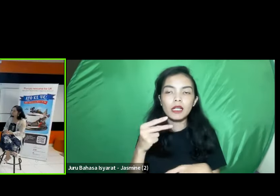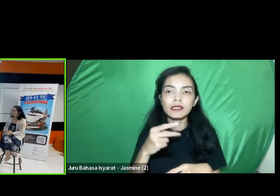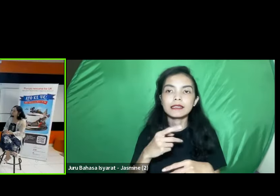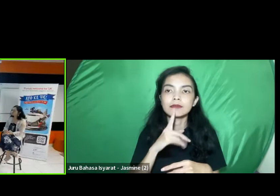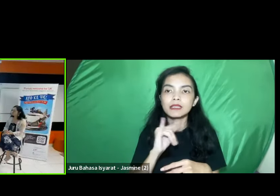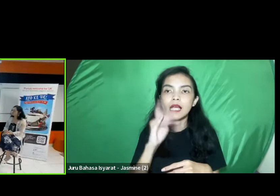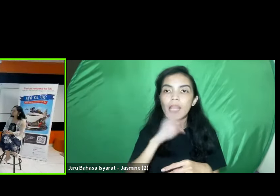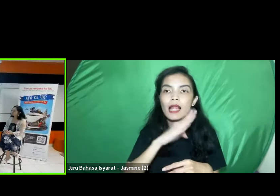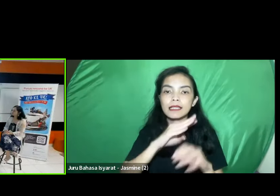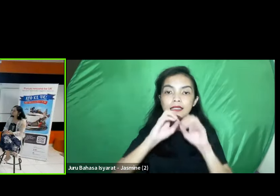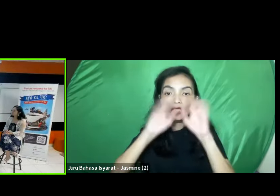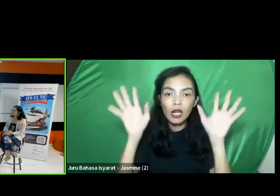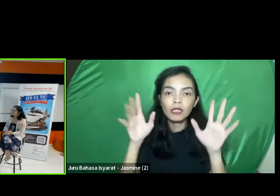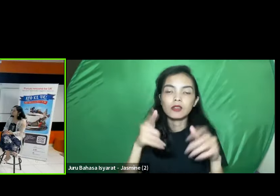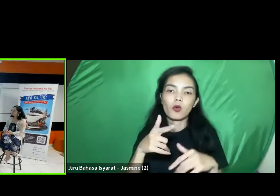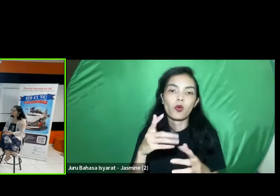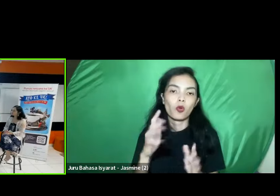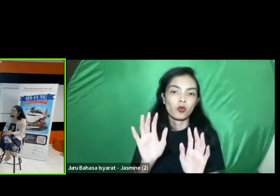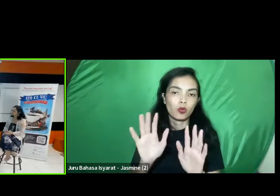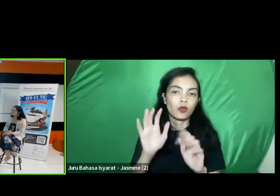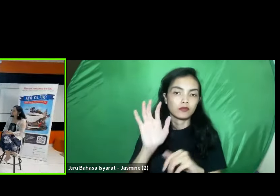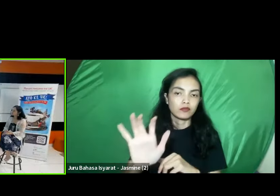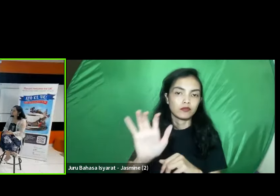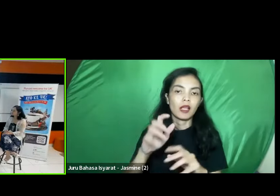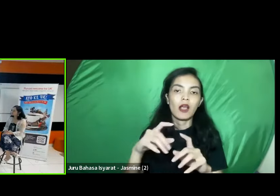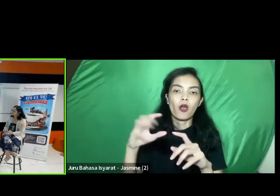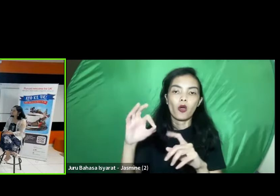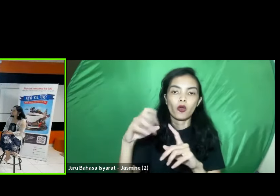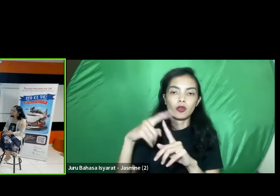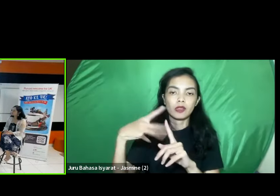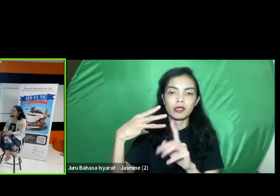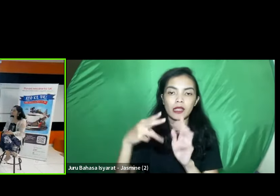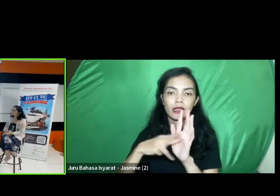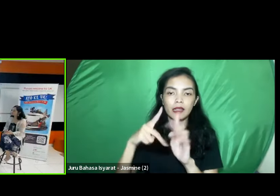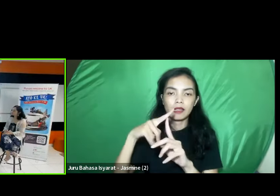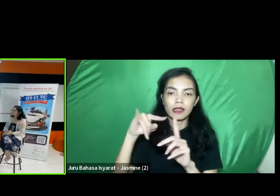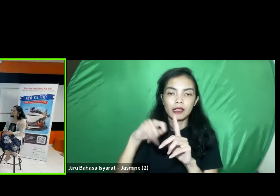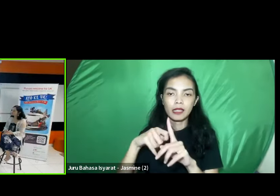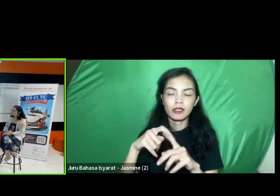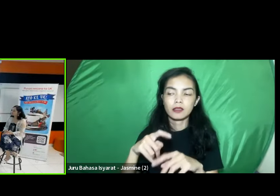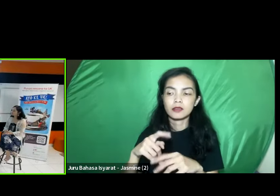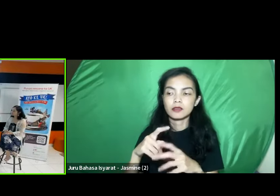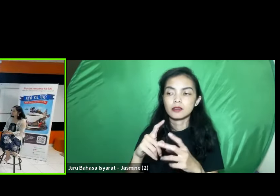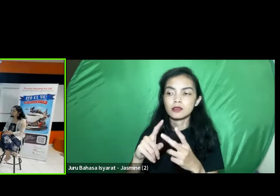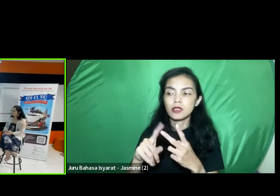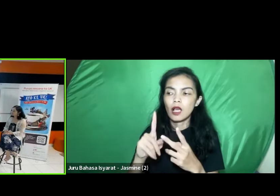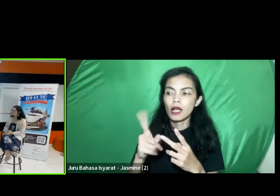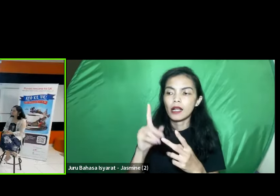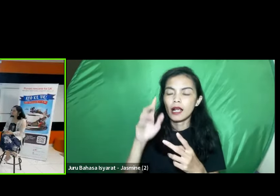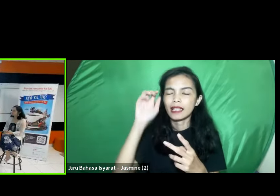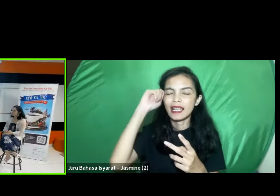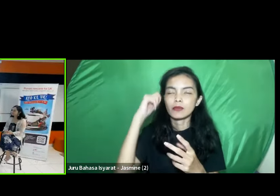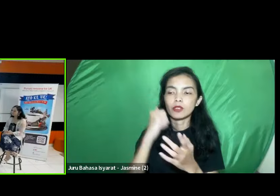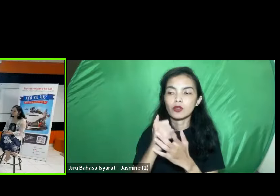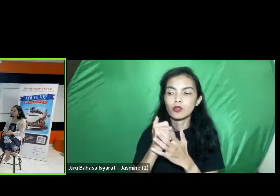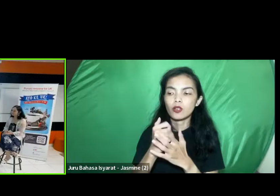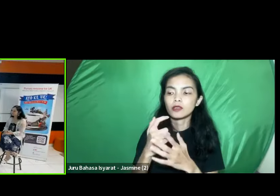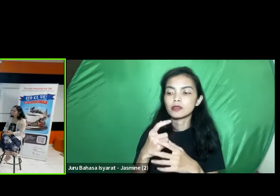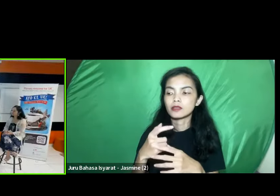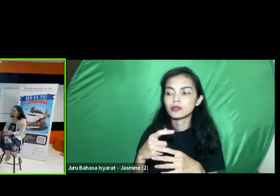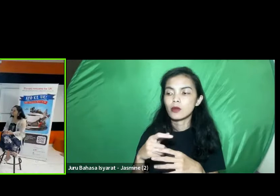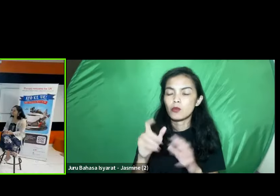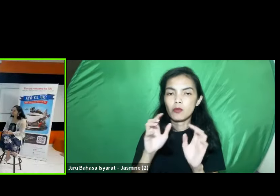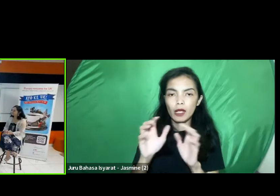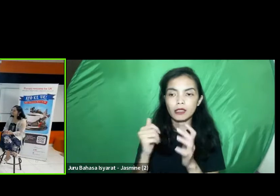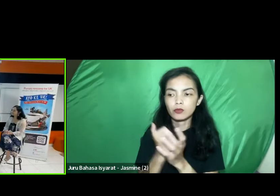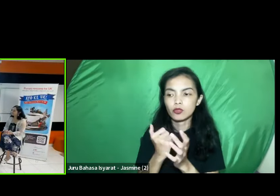yang otentik nah ini nyambung sama Ada enggak sih yang super memorableel lumayan banyak karena kebetulan tadi juga kita habis ngobrol sama butin